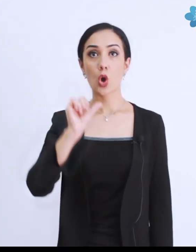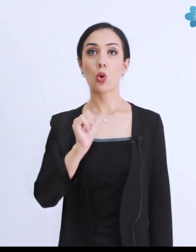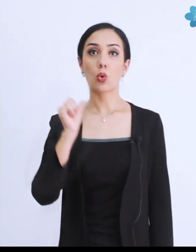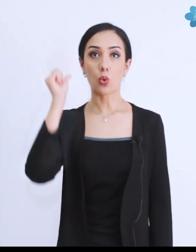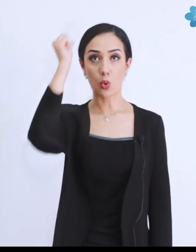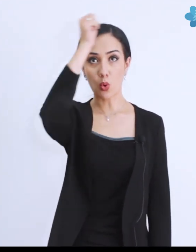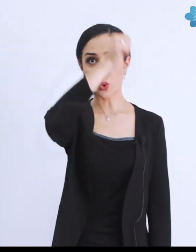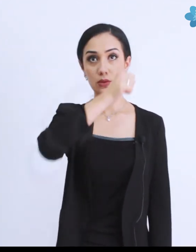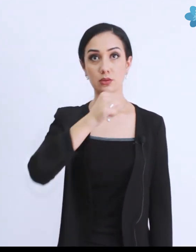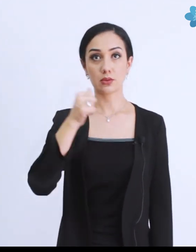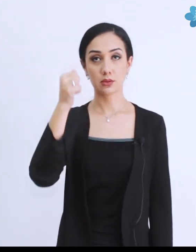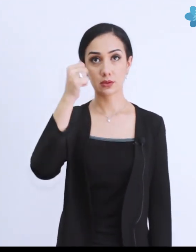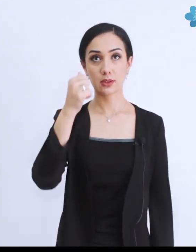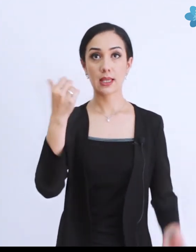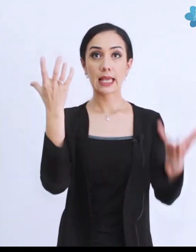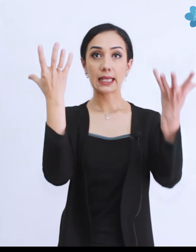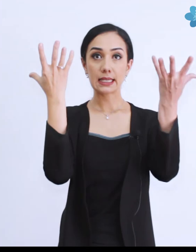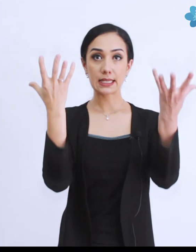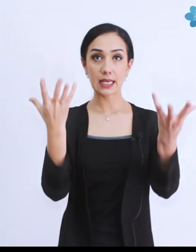год день